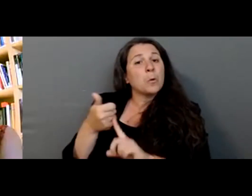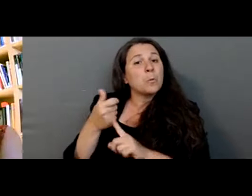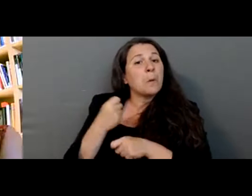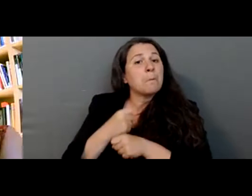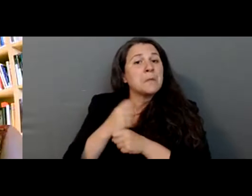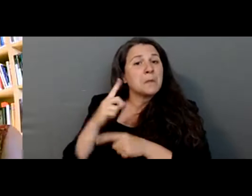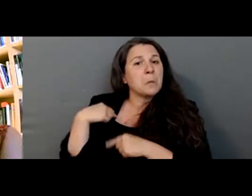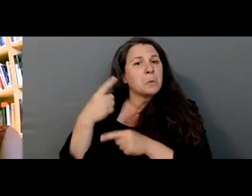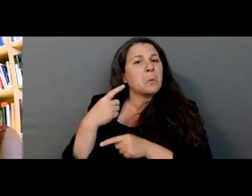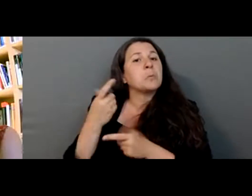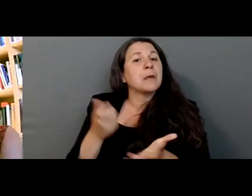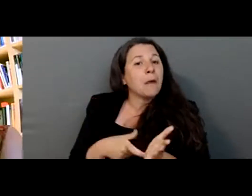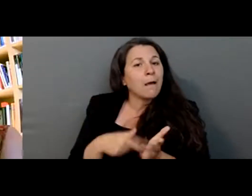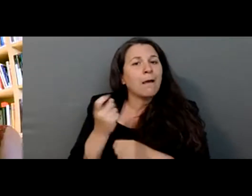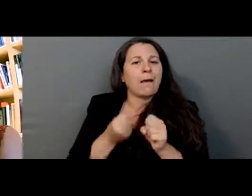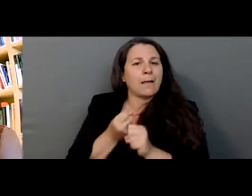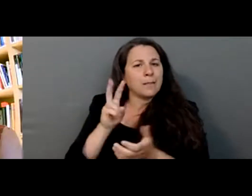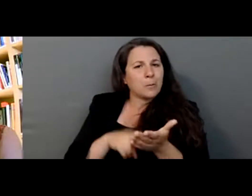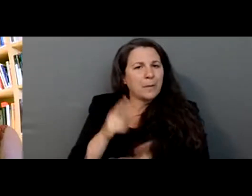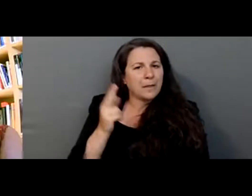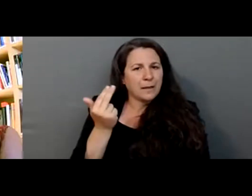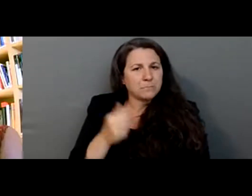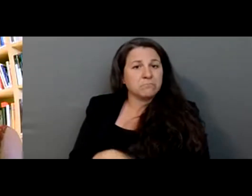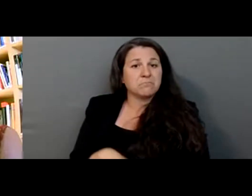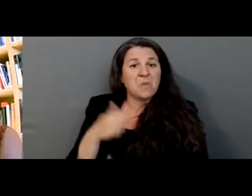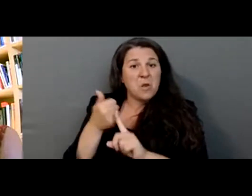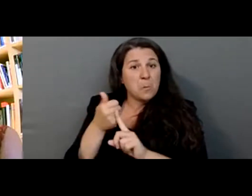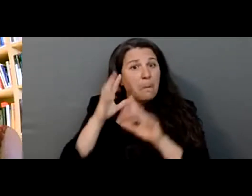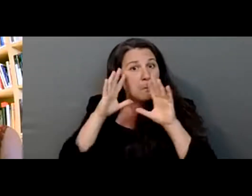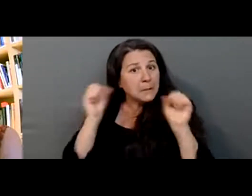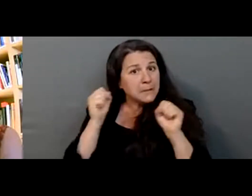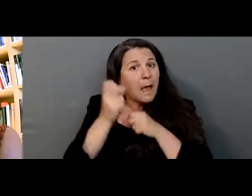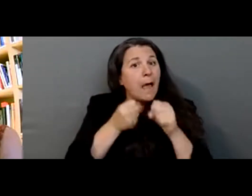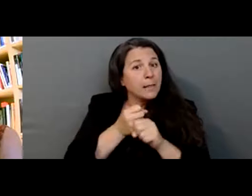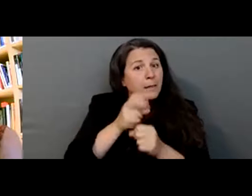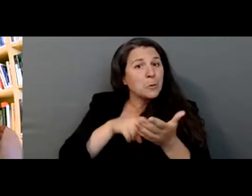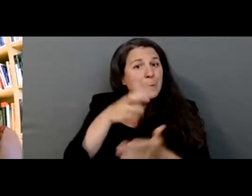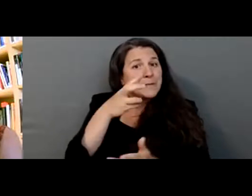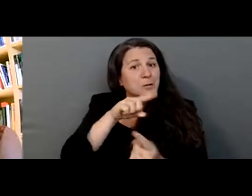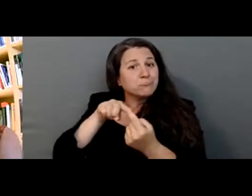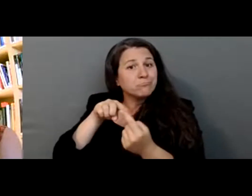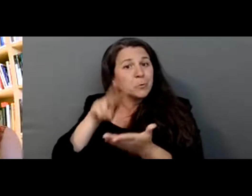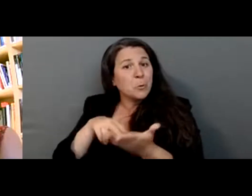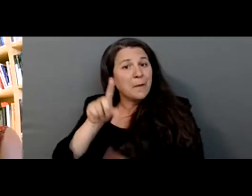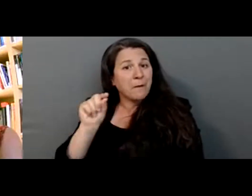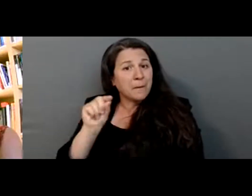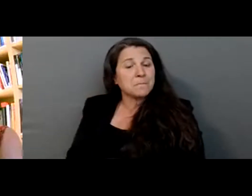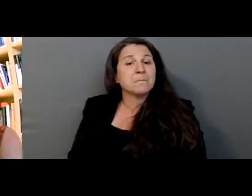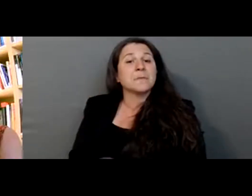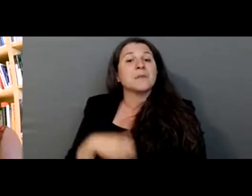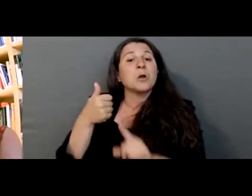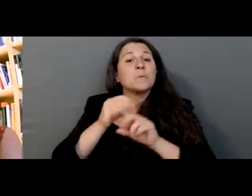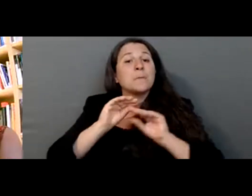2013. Il a notamment été son président de 2016 à 2020. Il enseigne au département de